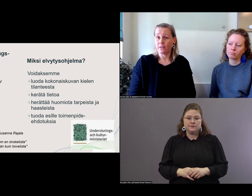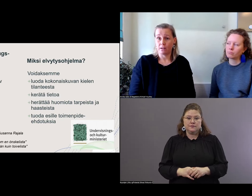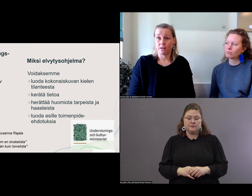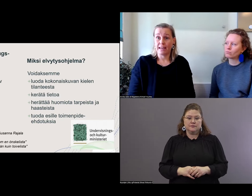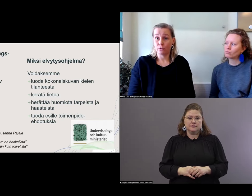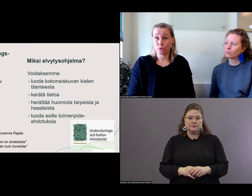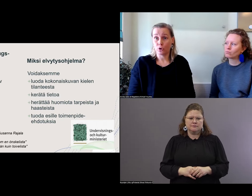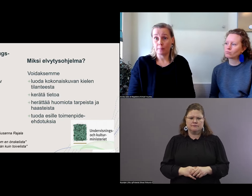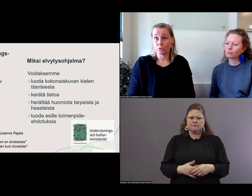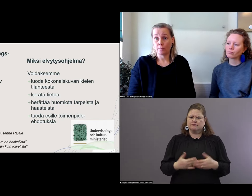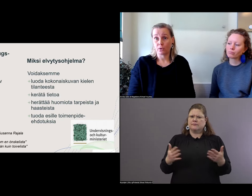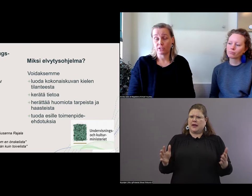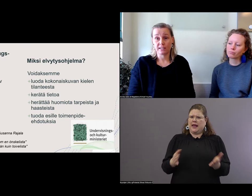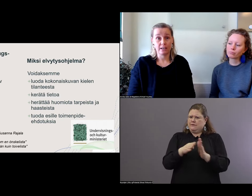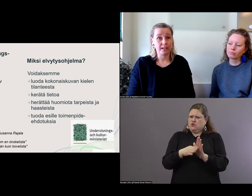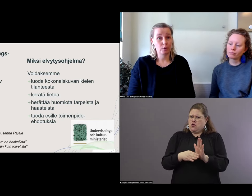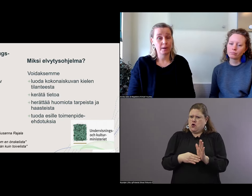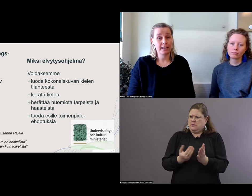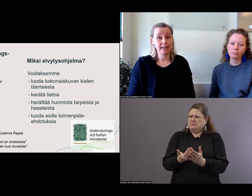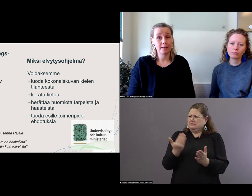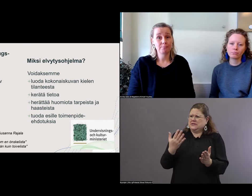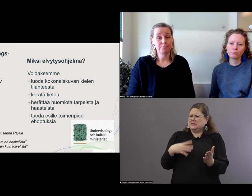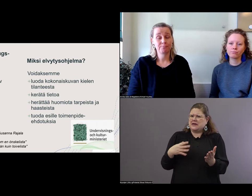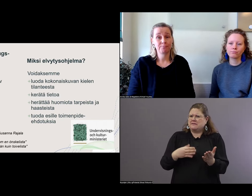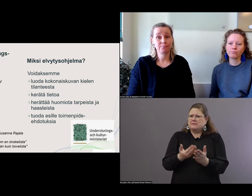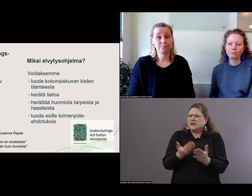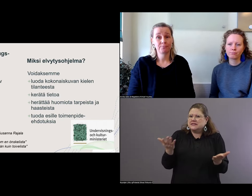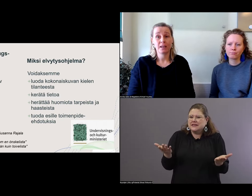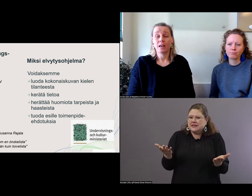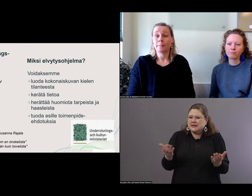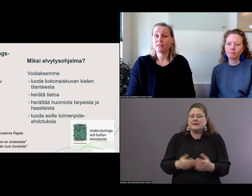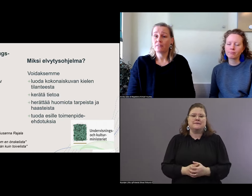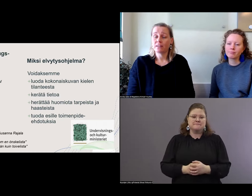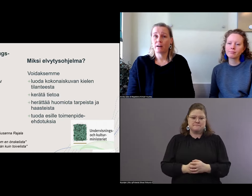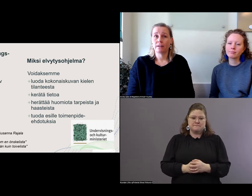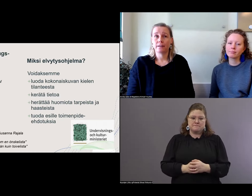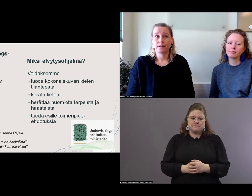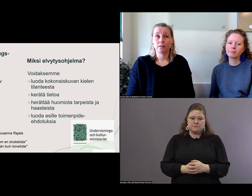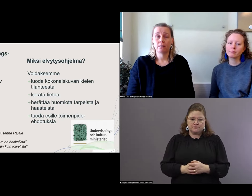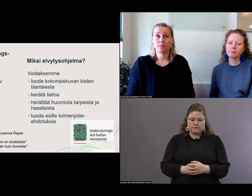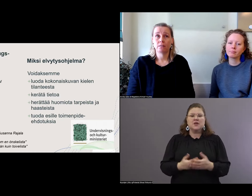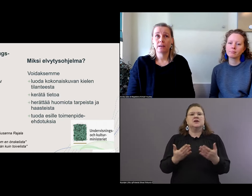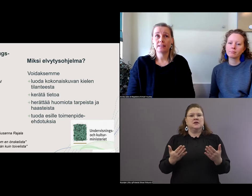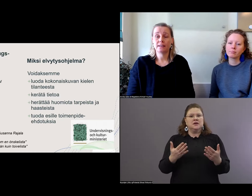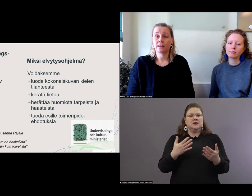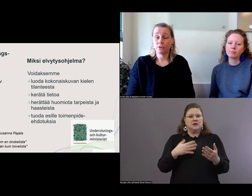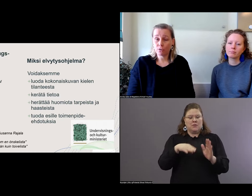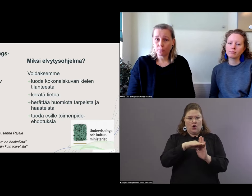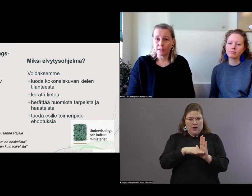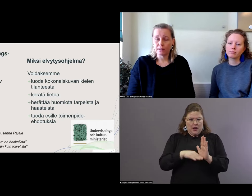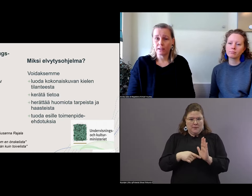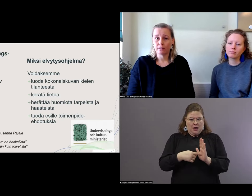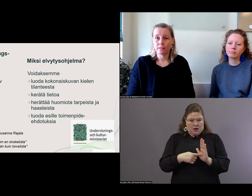Me tarvitaan elvytysohjelma suomenruotsalaiselle viittomakielelle. Me tarvitaan